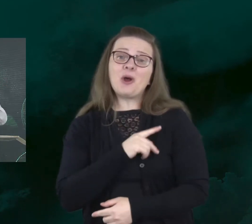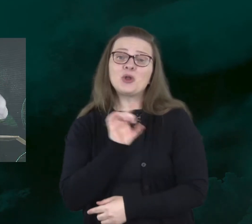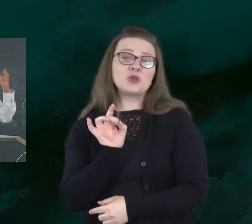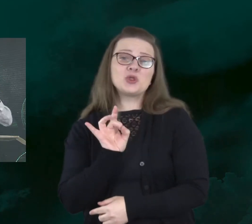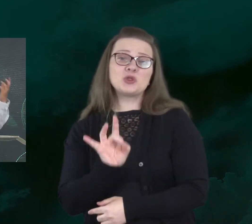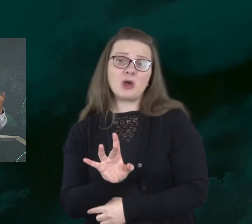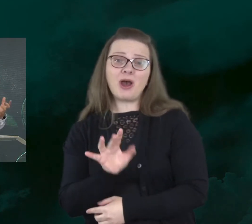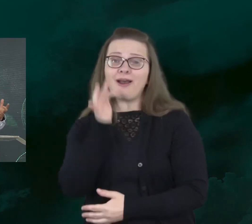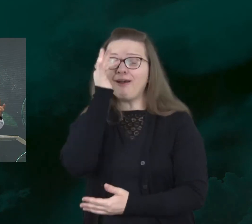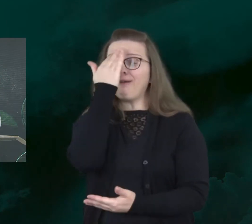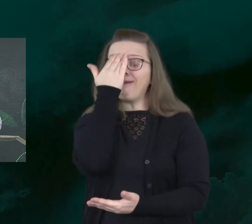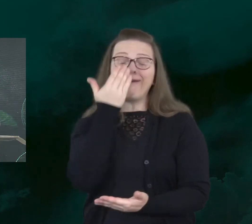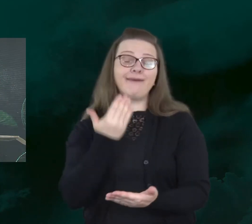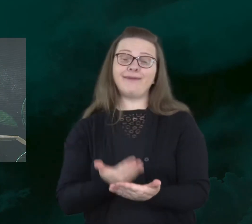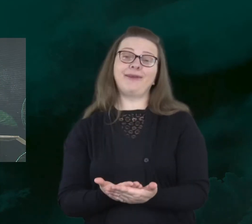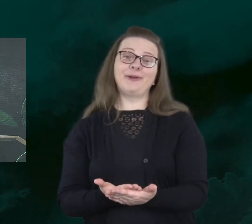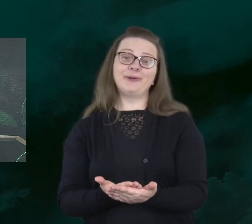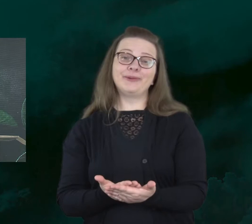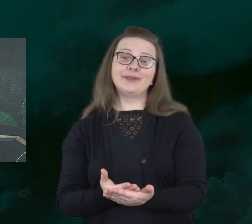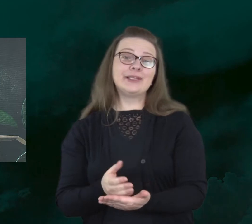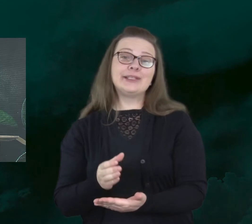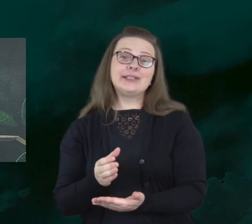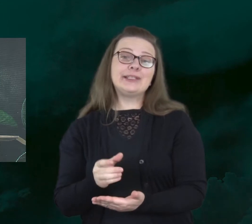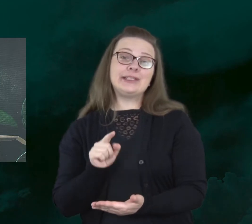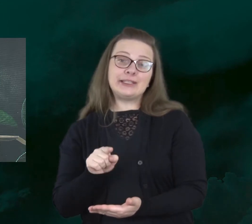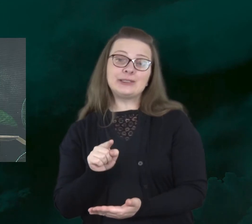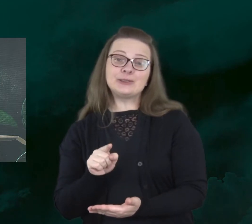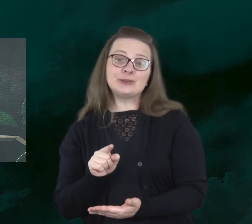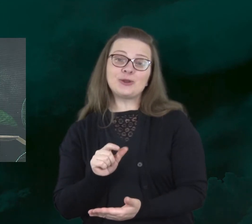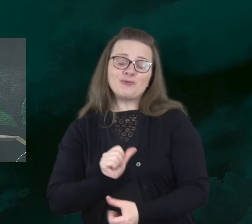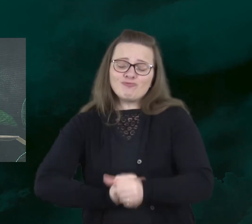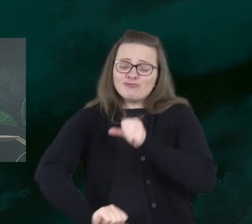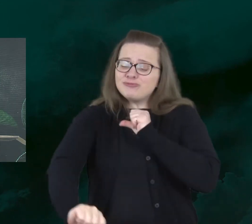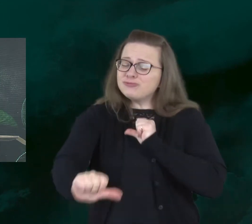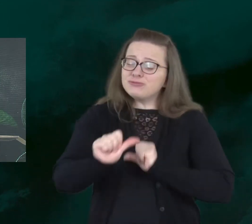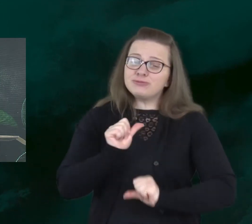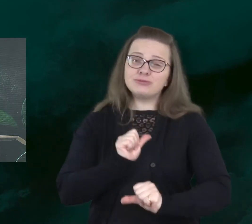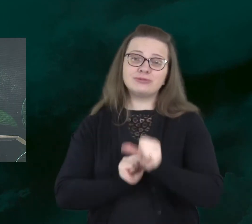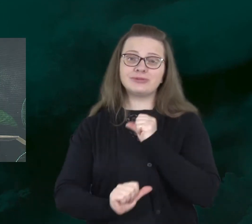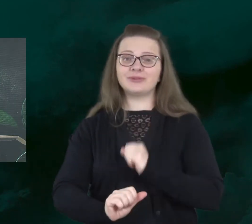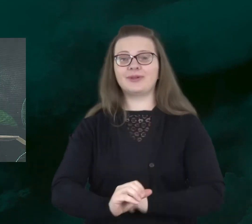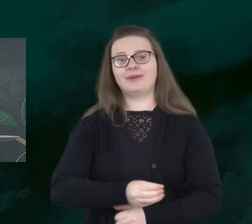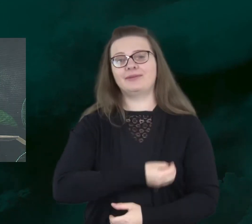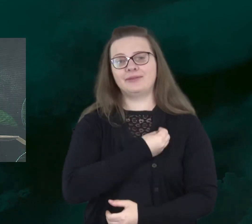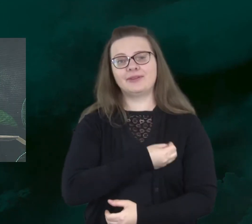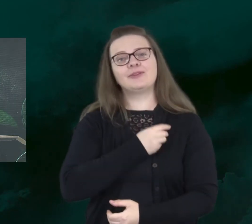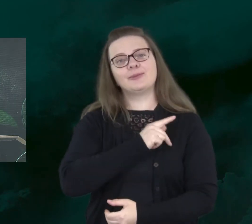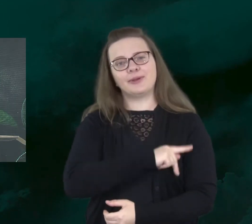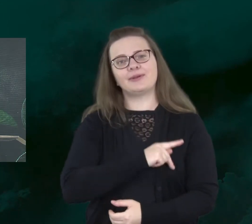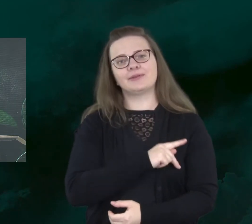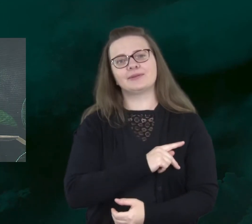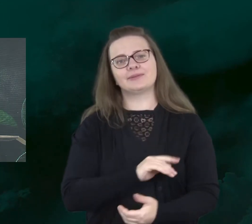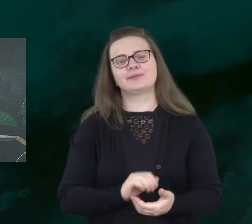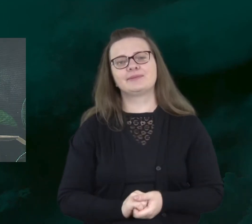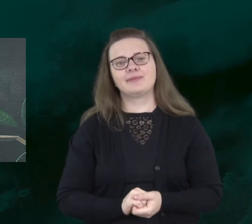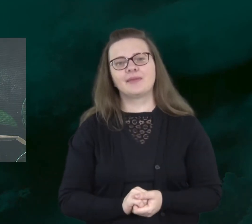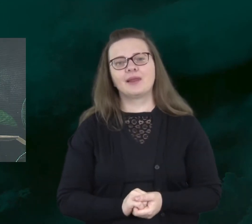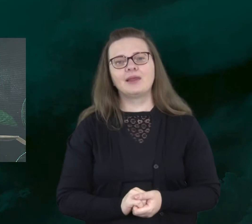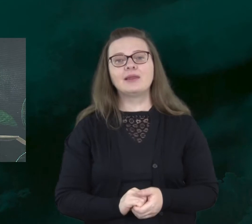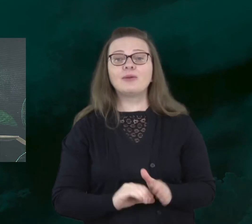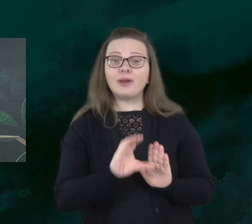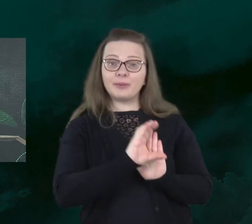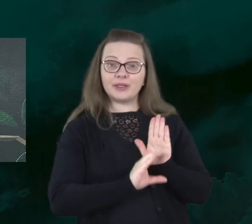uma revolução na vida de Paulo. Atos, capítulo 26, próprio Paulo, ele relata, faz